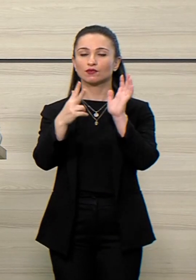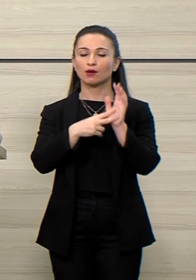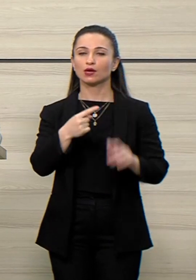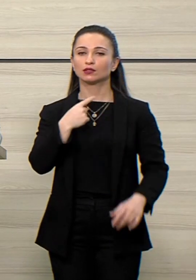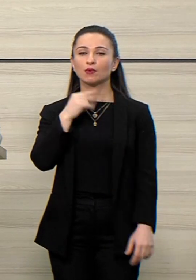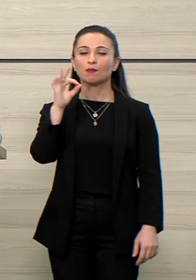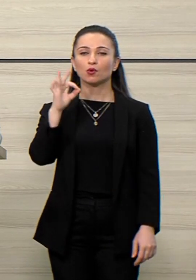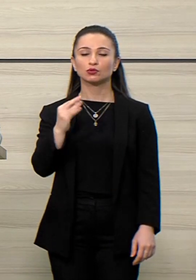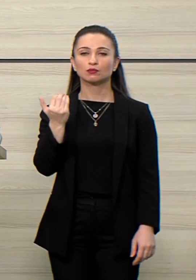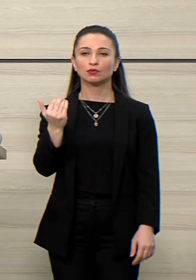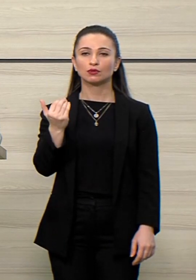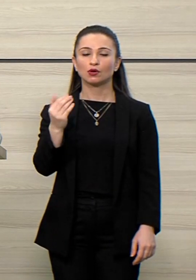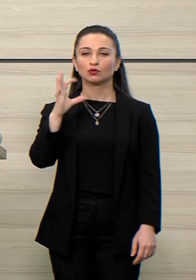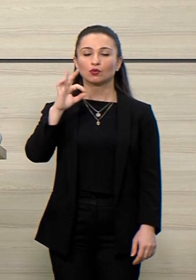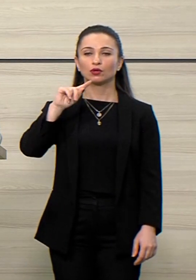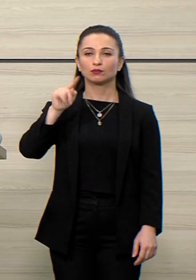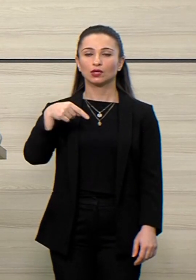ხმა პროცენტულად